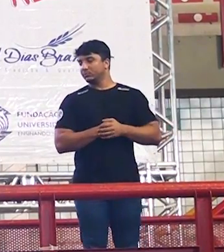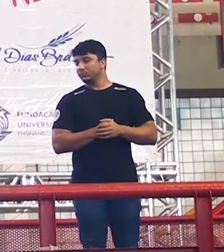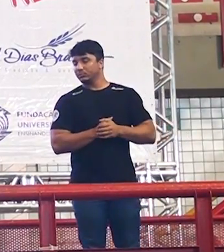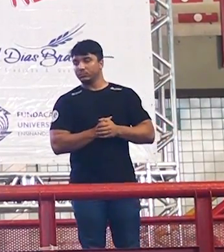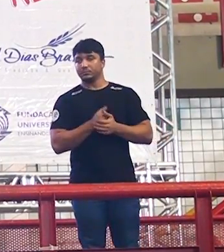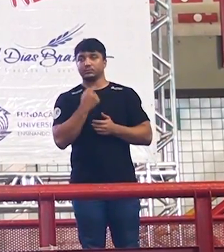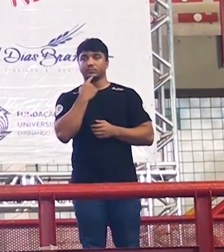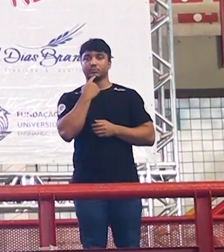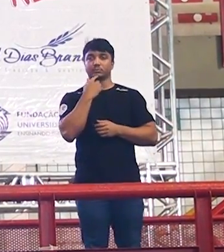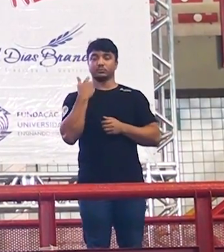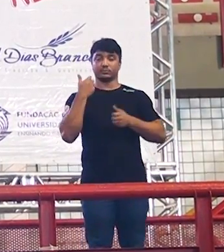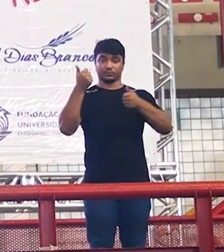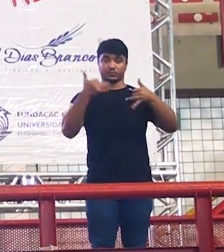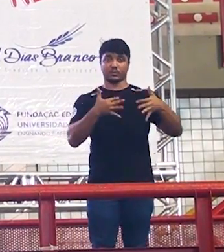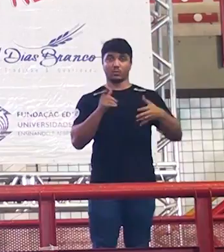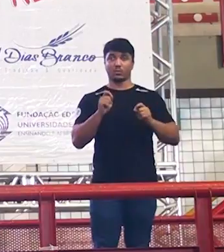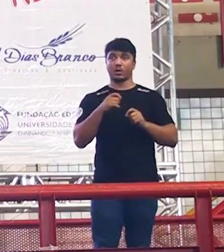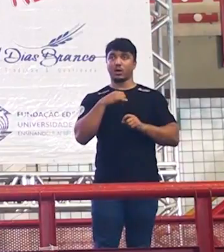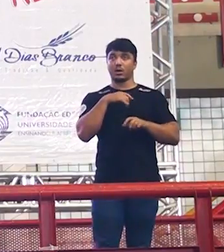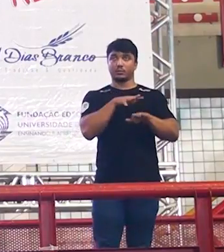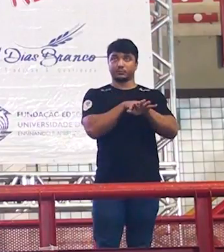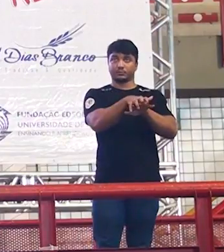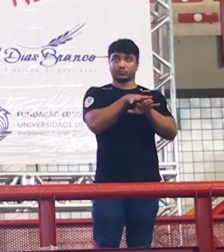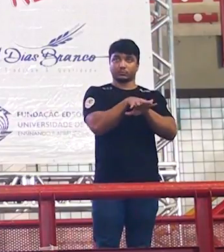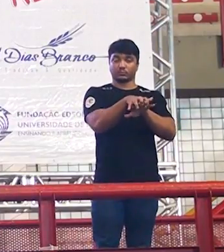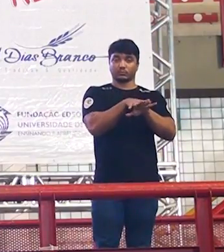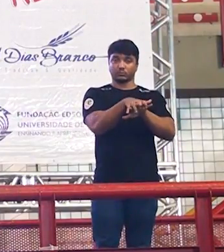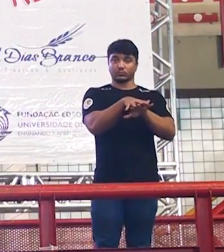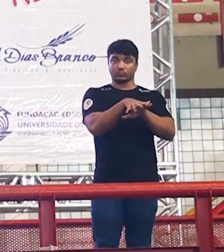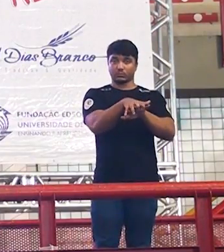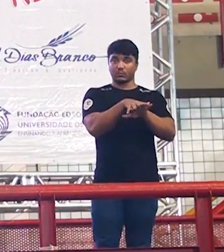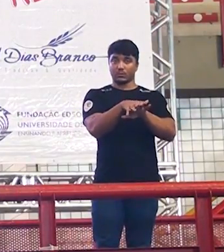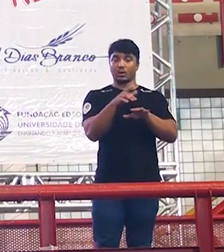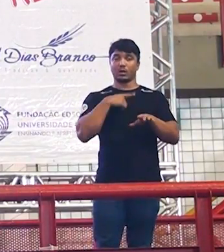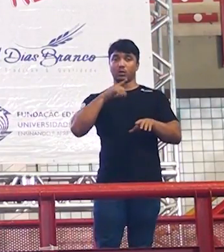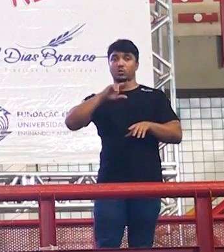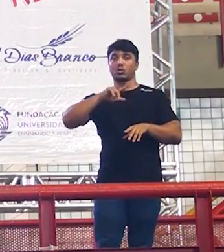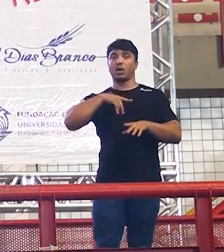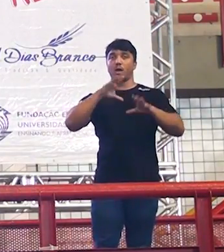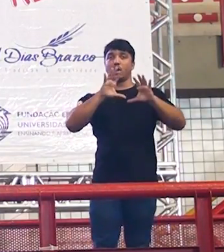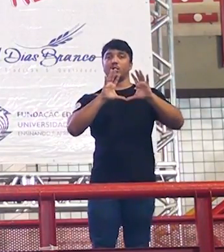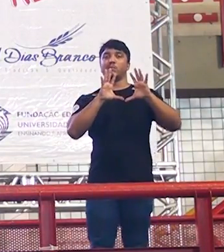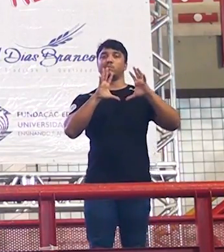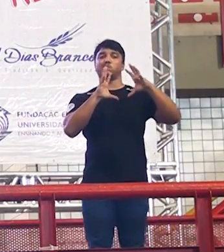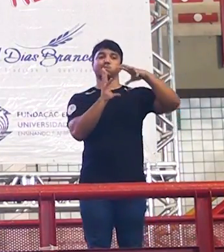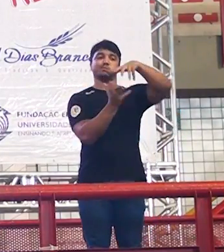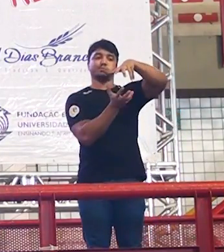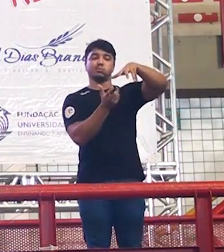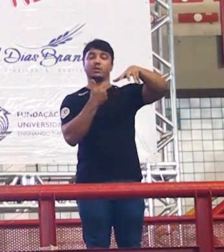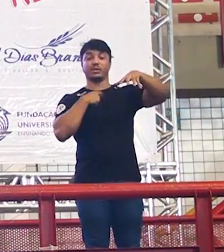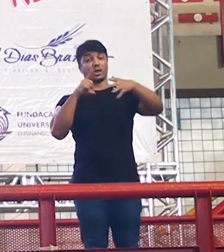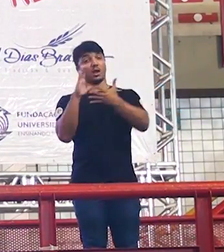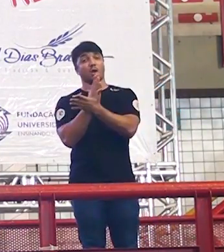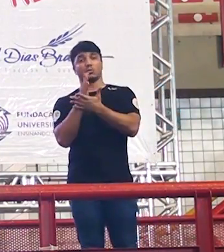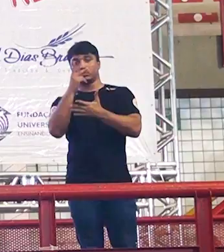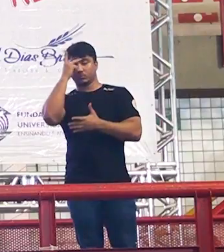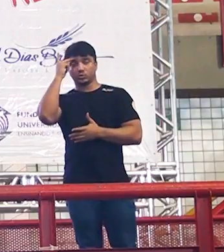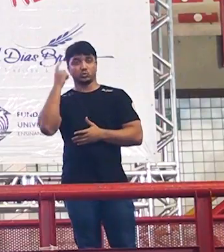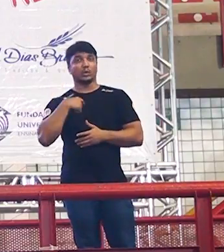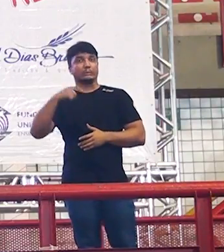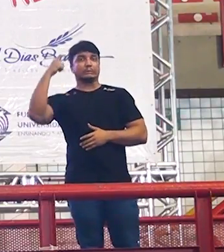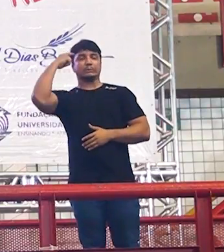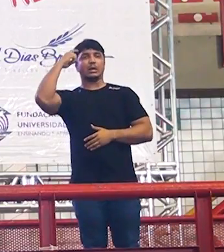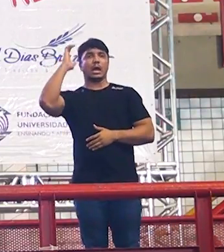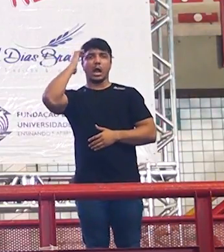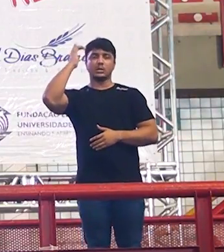eu falei agora há pouco que a hidrelétrica não contribui para o efeito estufa, não falei? Mas há uma nova corrente de pensadores que dizem que